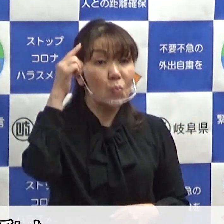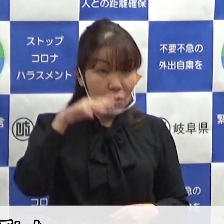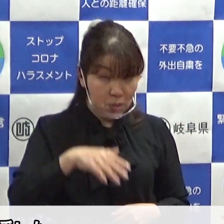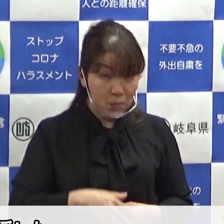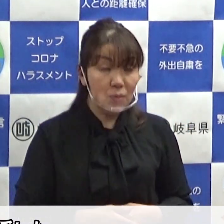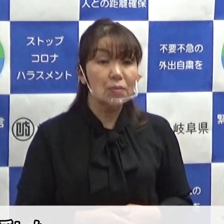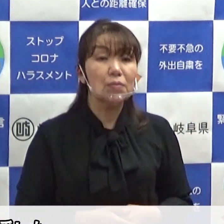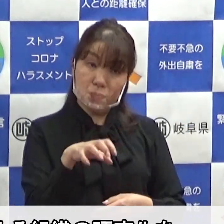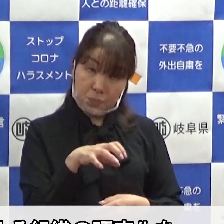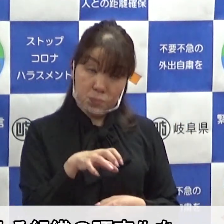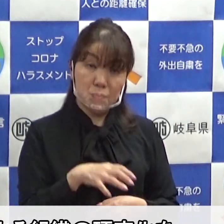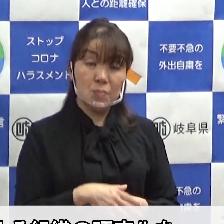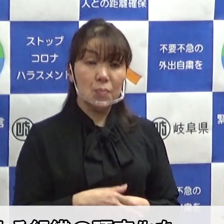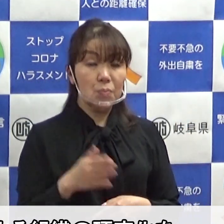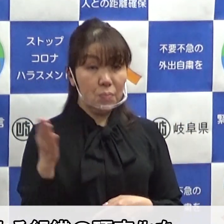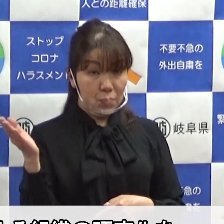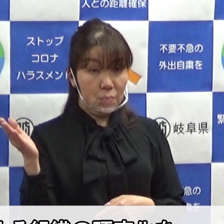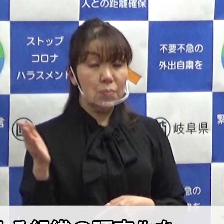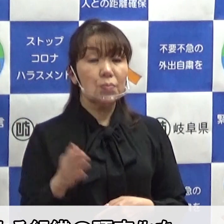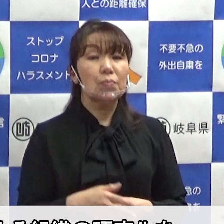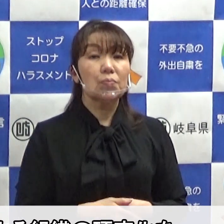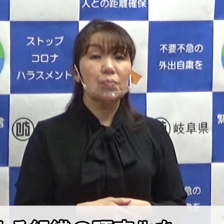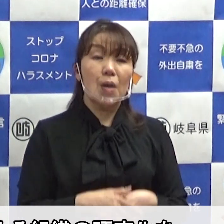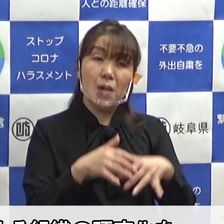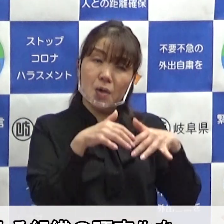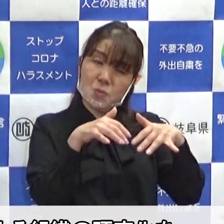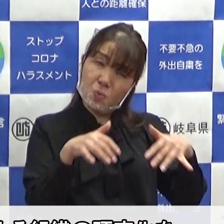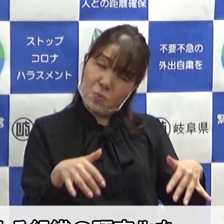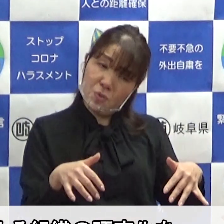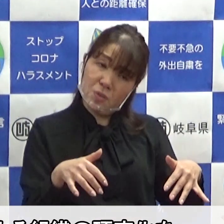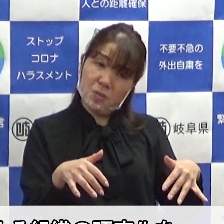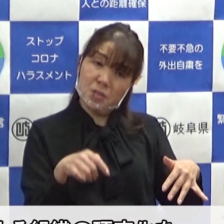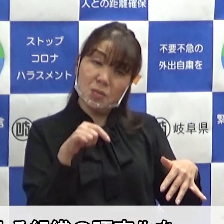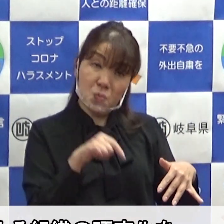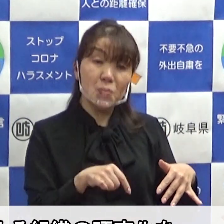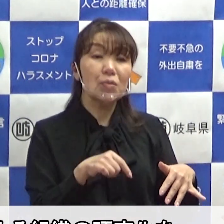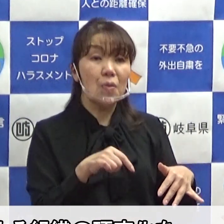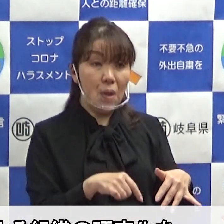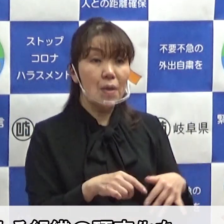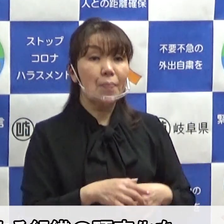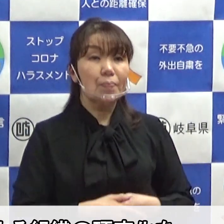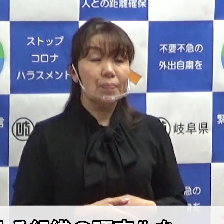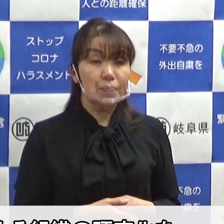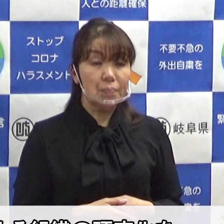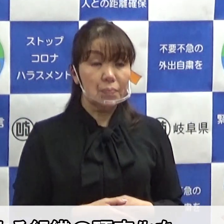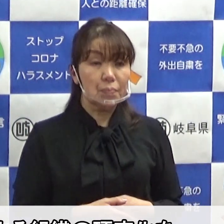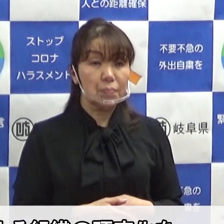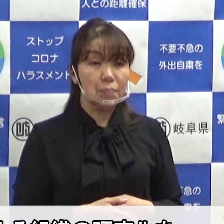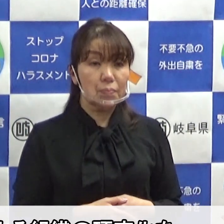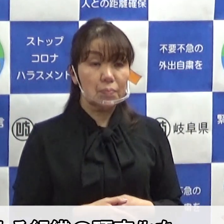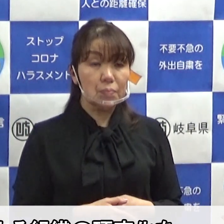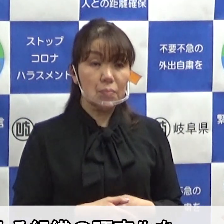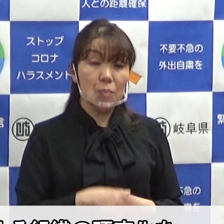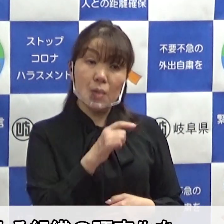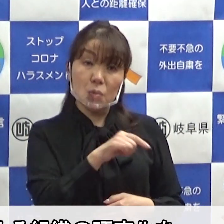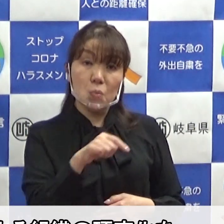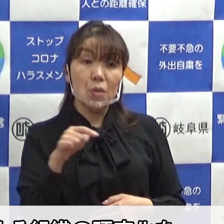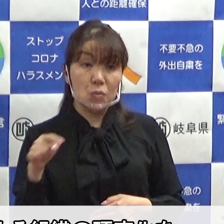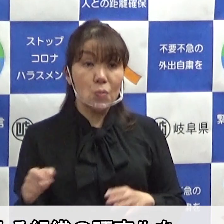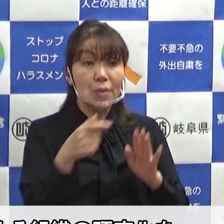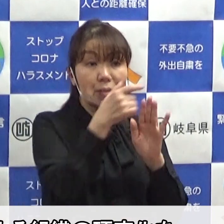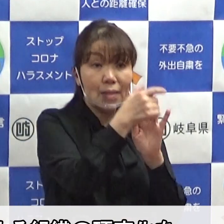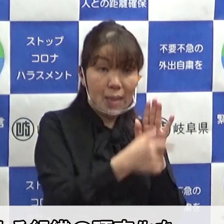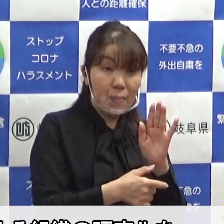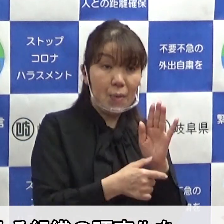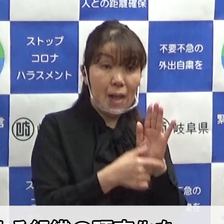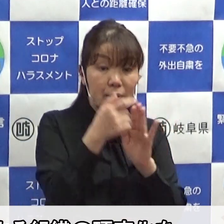りますけど、そうですね、組織の誇張、組織という点で言いますとね、それぞれこうテーマに応じ